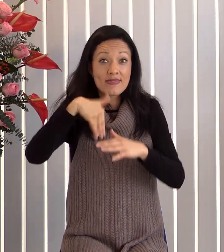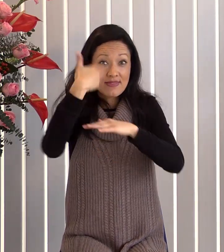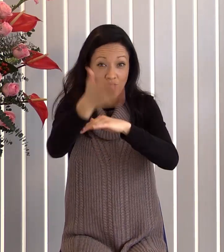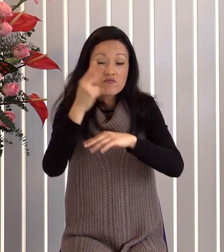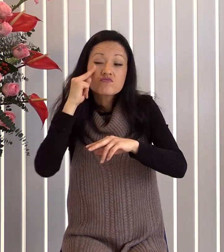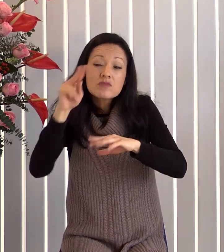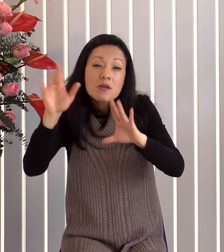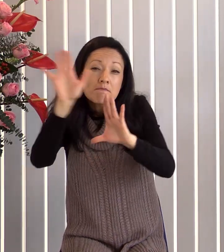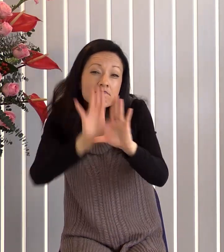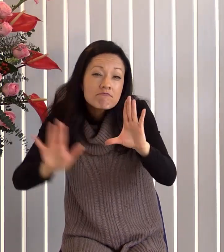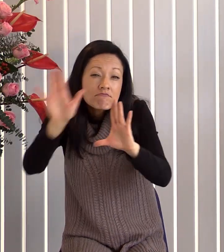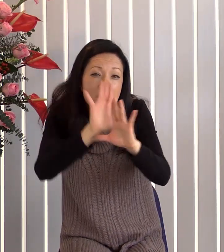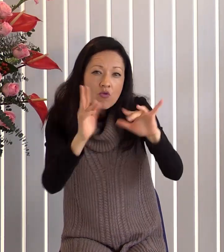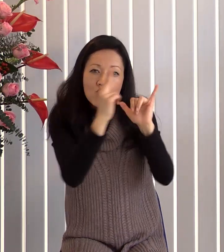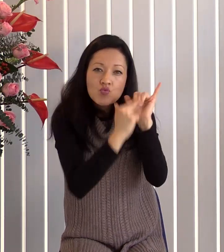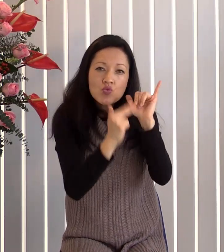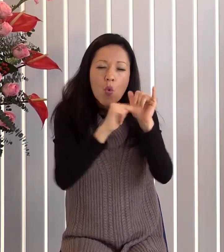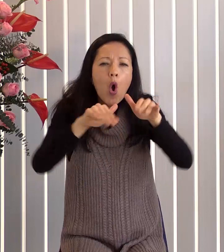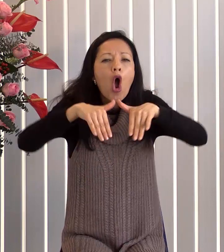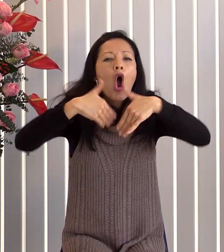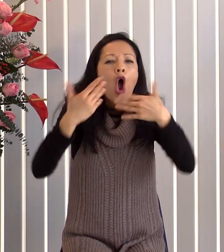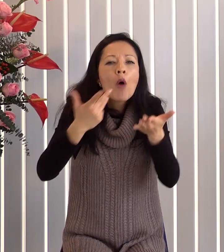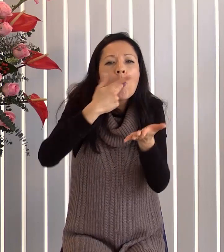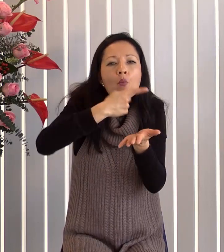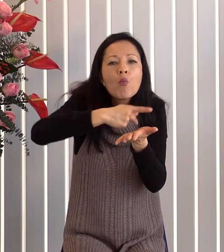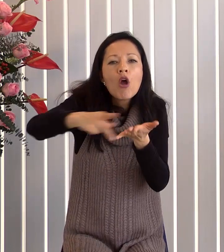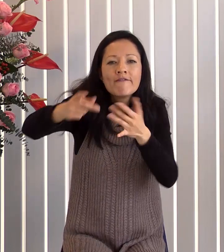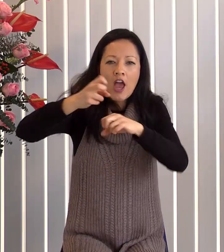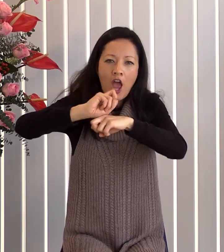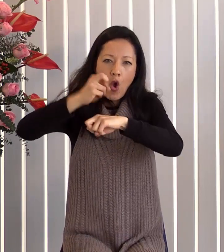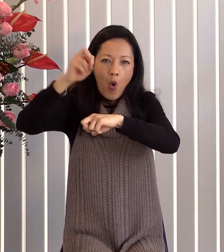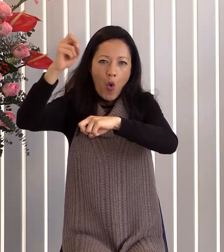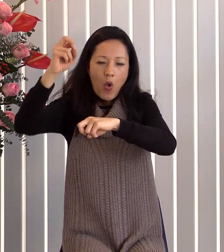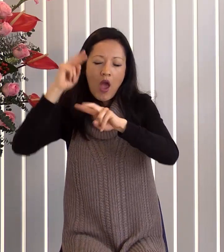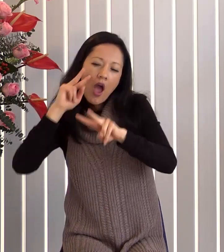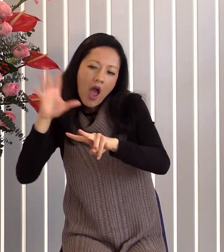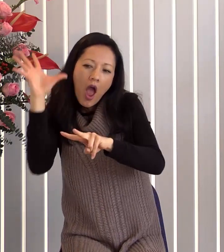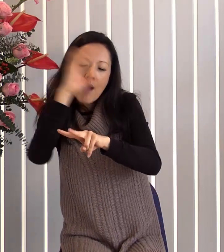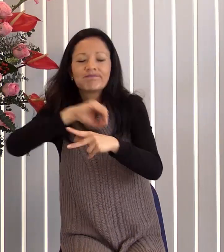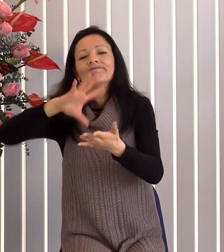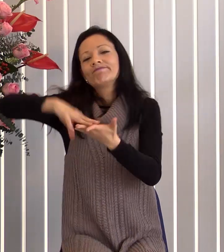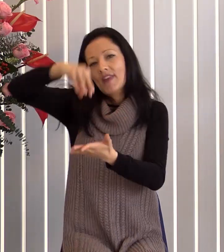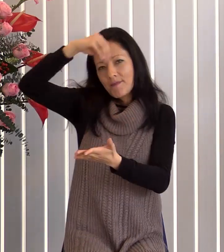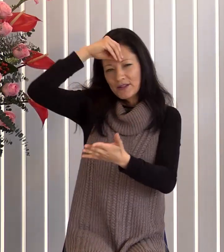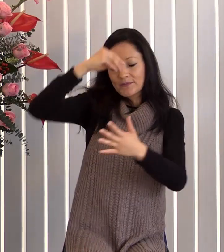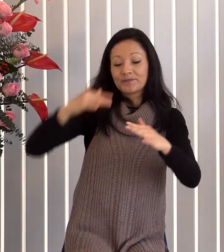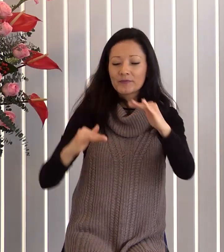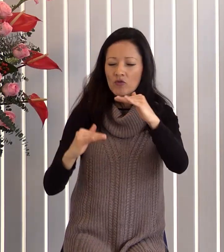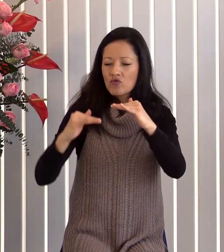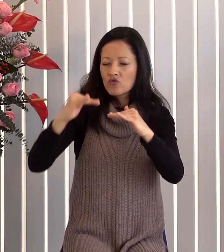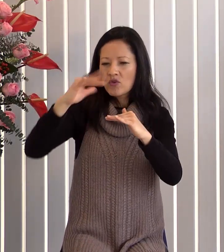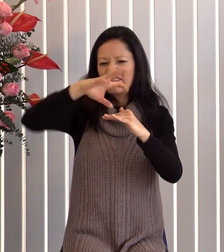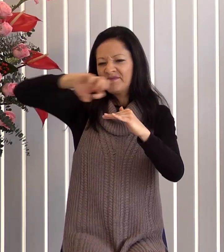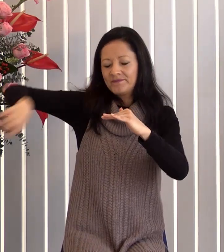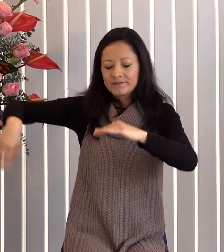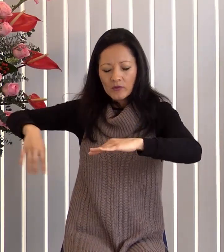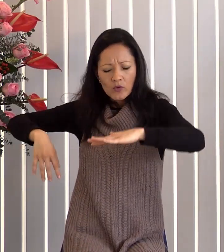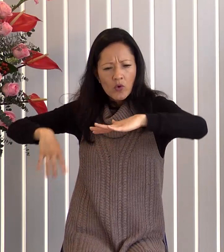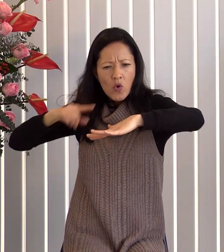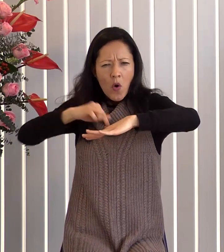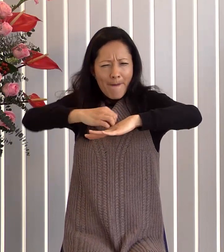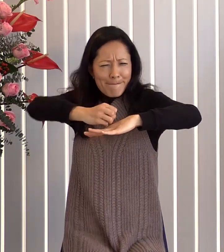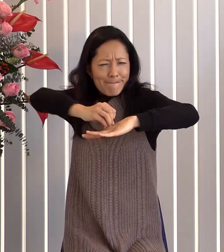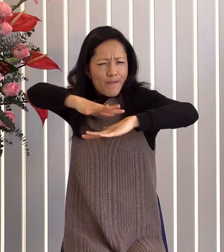ese se sopla y queda encima la superficie absolutamente brillante